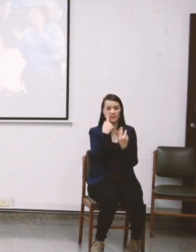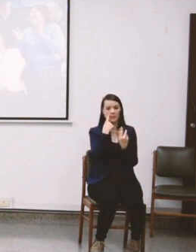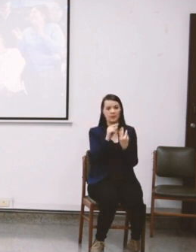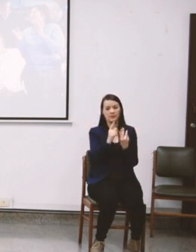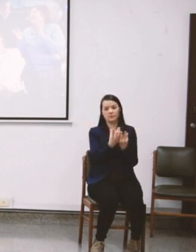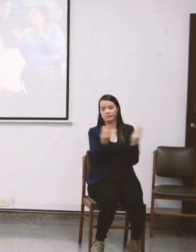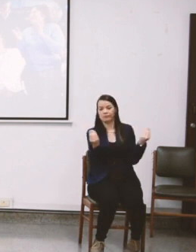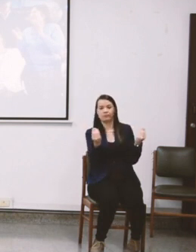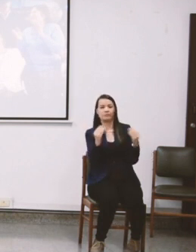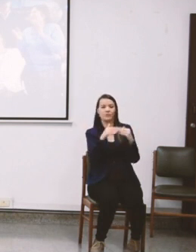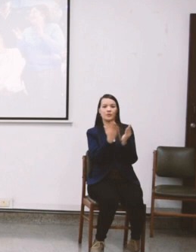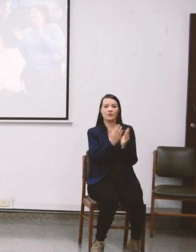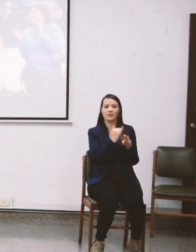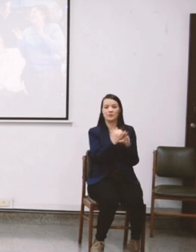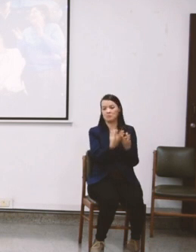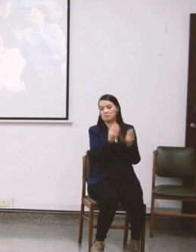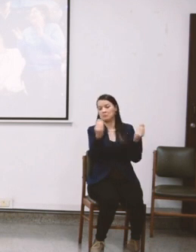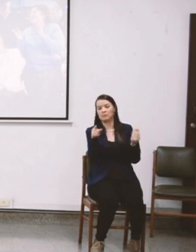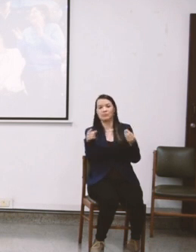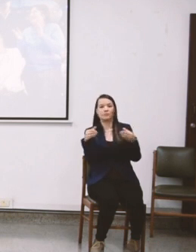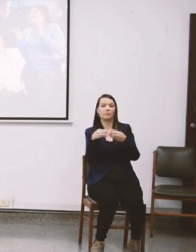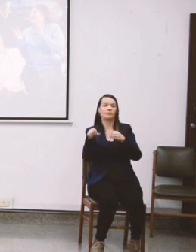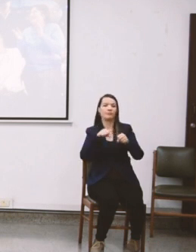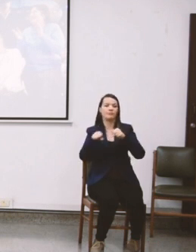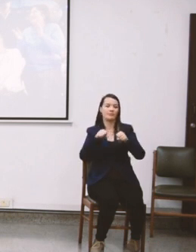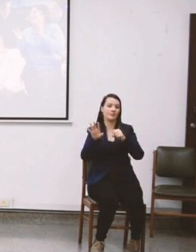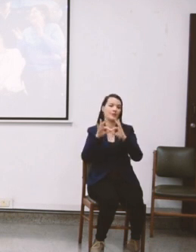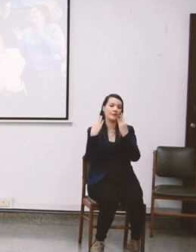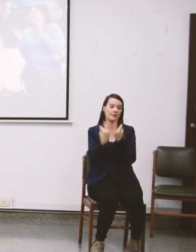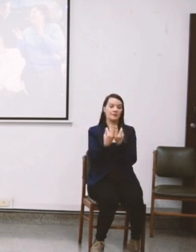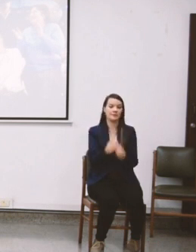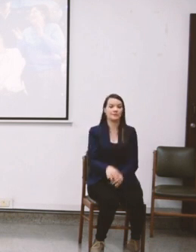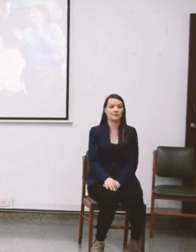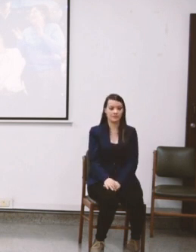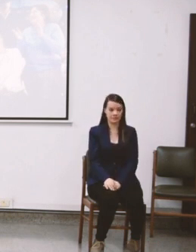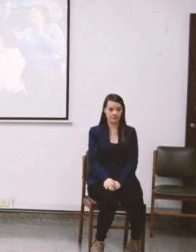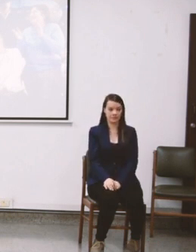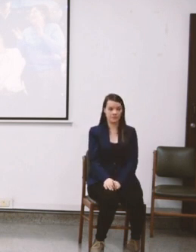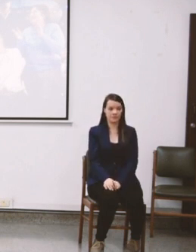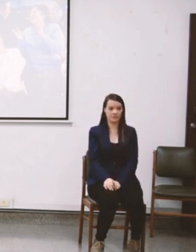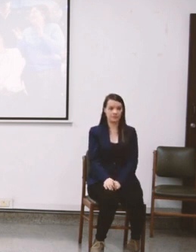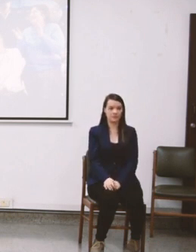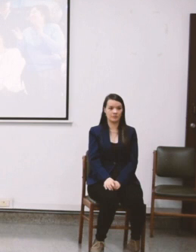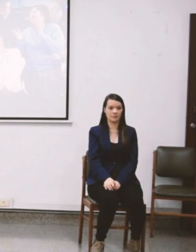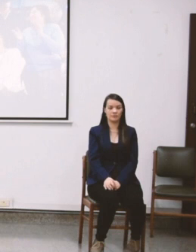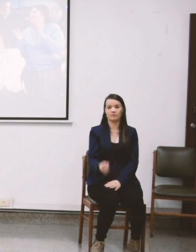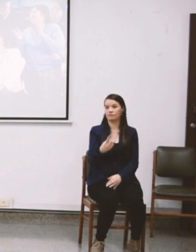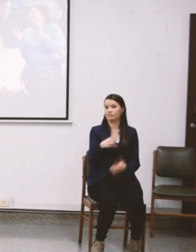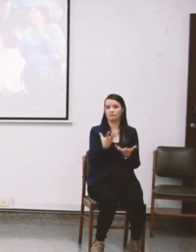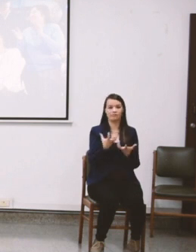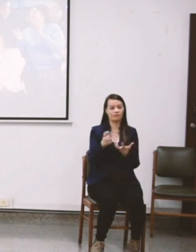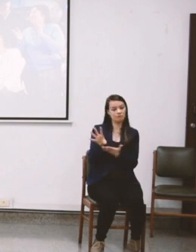a la escuela, una alternativa a lo que ofrece la educación, ¿sí? Yo creo que no hemos querido aprender mucho de